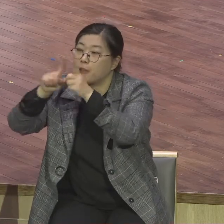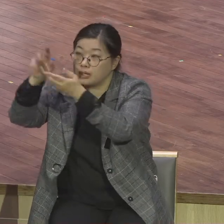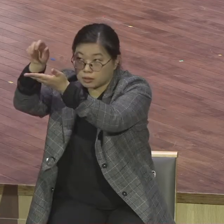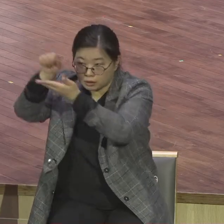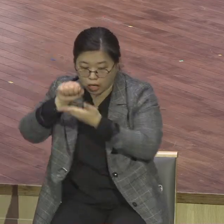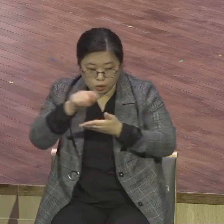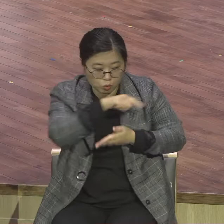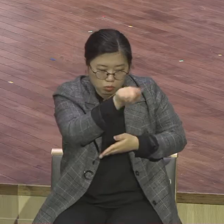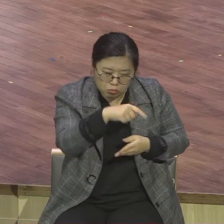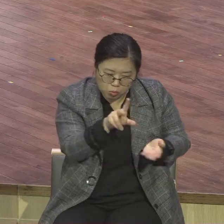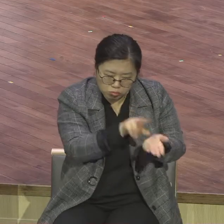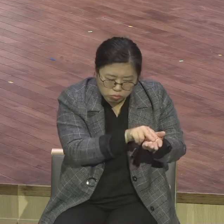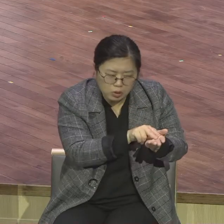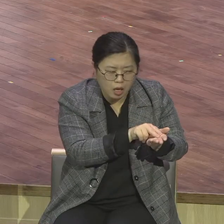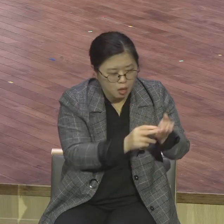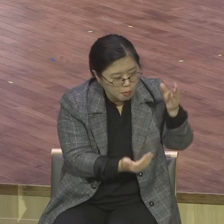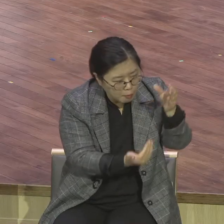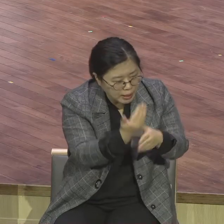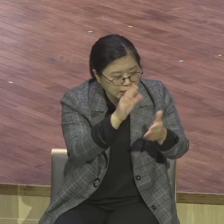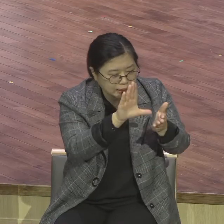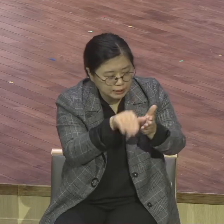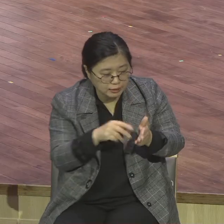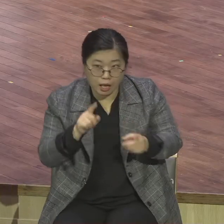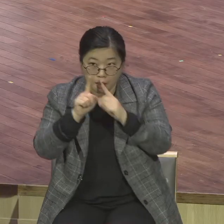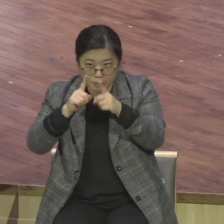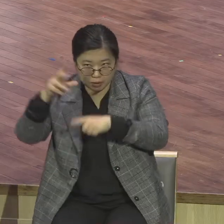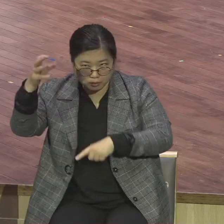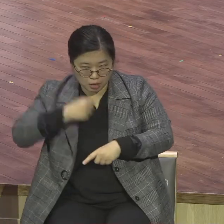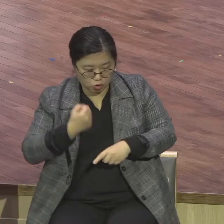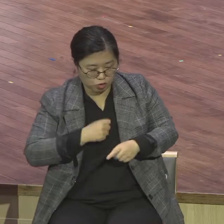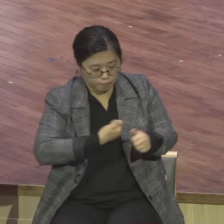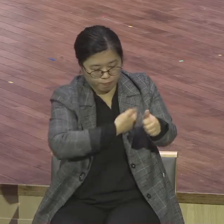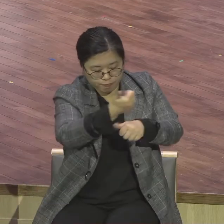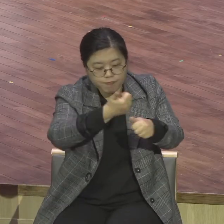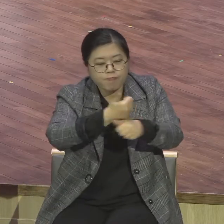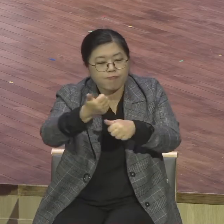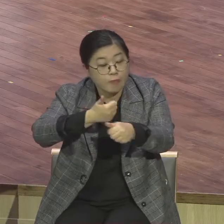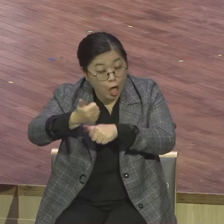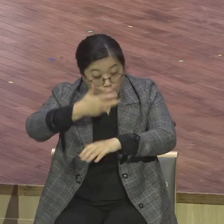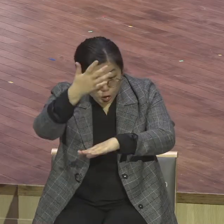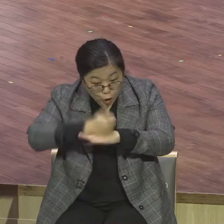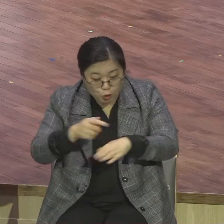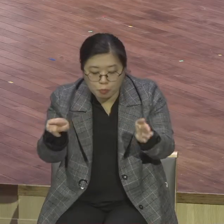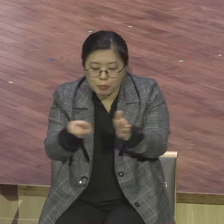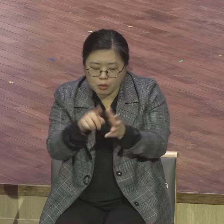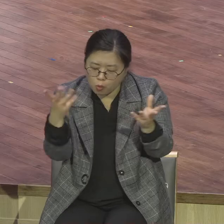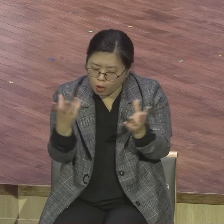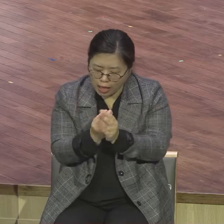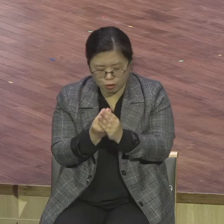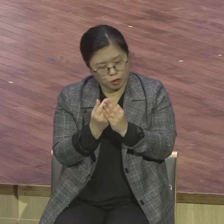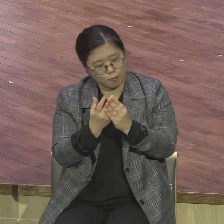인내를 만들어내고 인내를 통해서 우리가 온전하게 된다라고 강조하고 있어요.